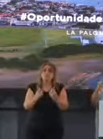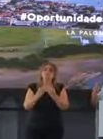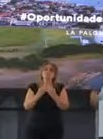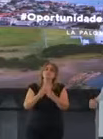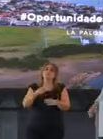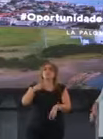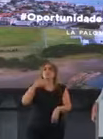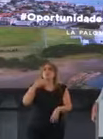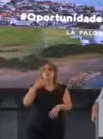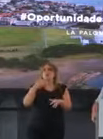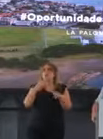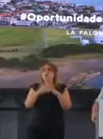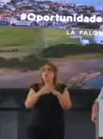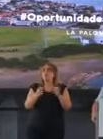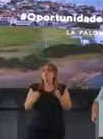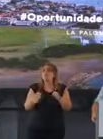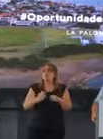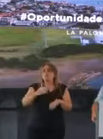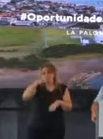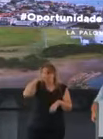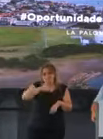como un factor de desarrollo personal.